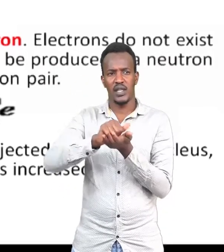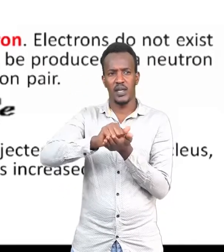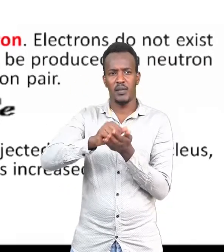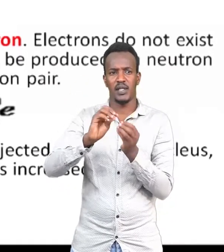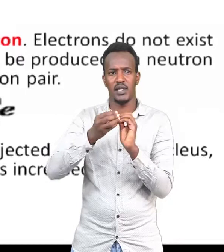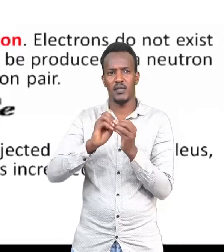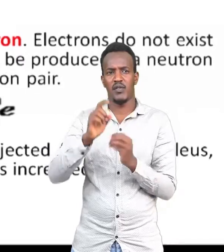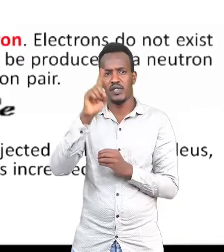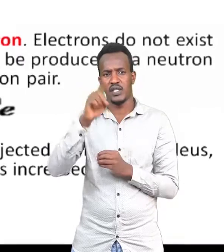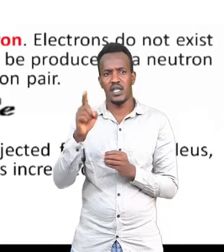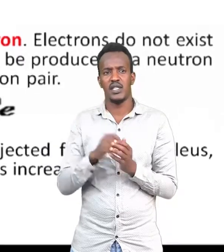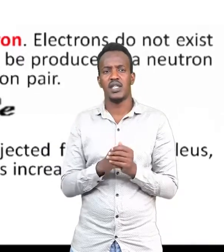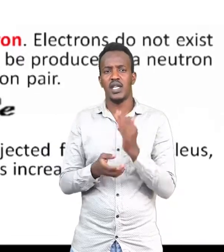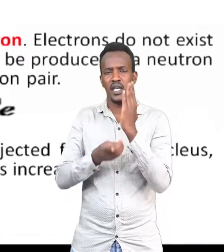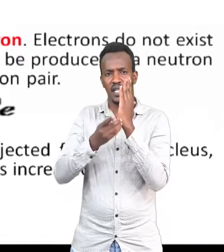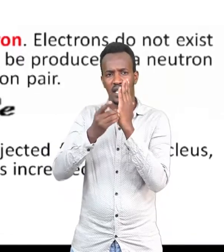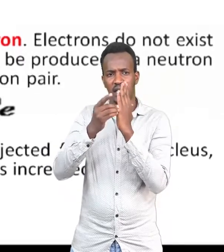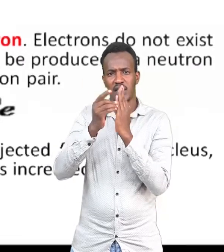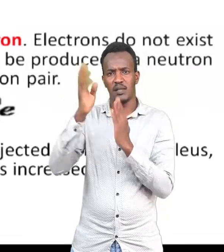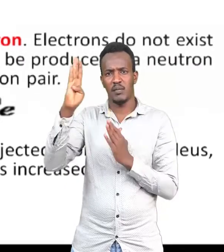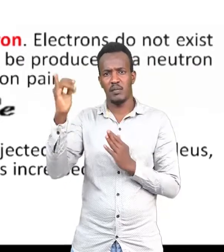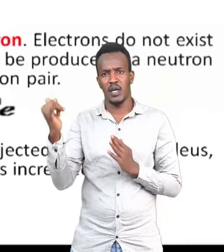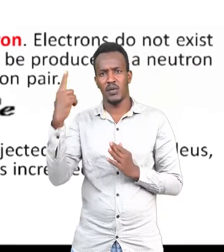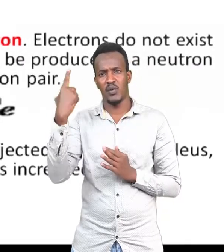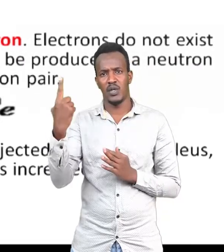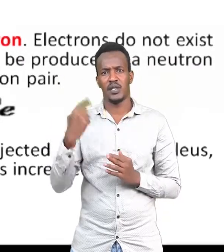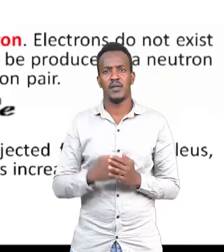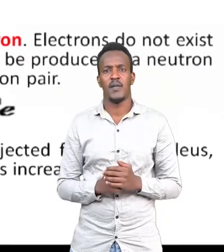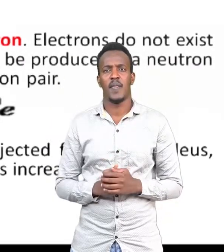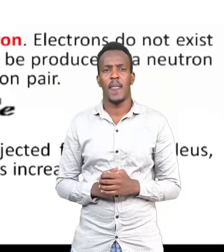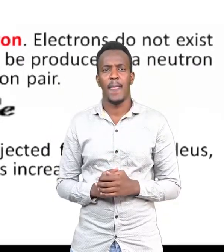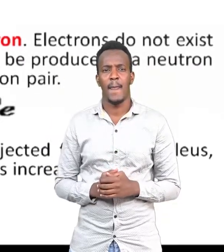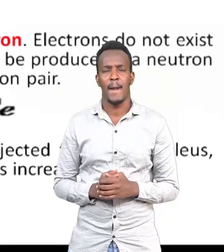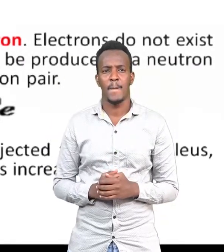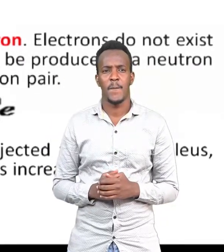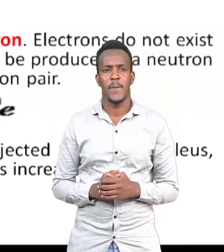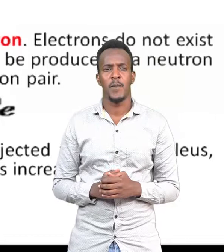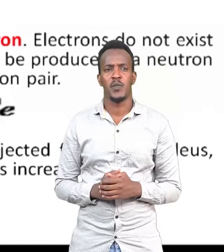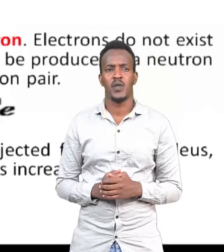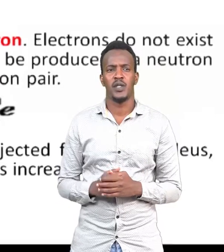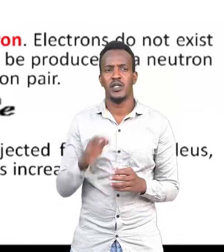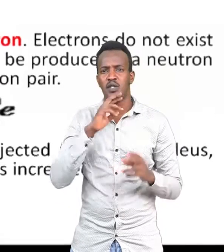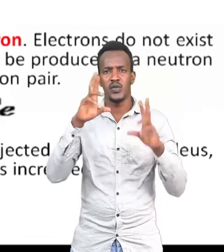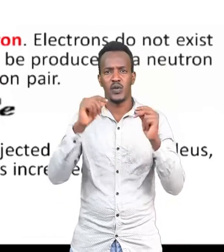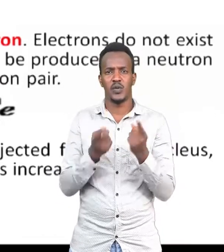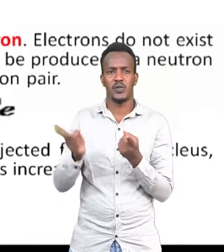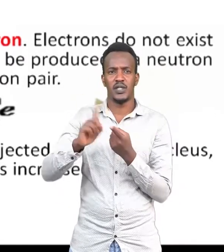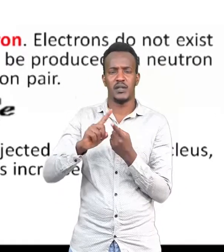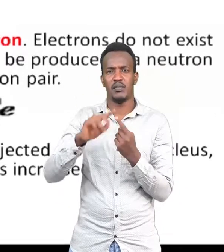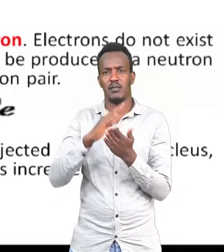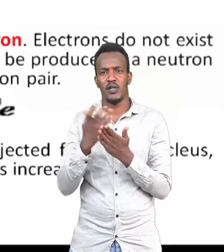is increased by 1 waxa uu markaas waxaynu soo kor u kacayaa hal buu markaasi waxaynu kor u siyaadayaa way lama hadal qaadin qaybtii ahayd markaasi